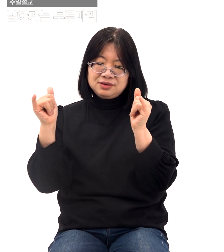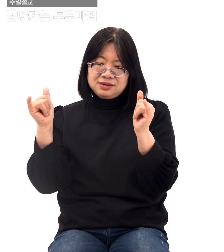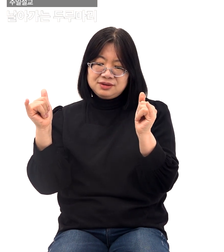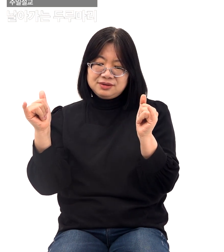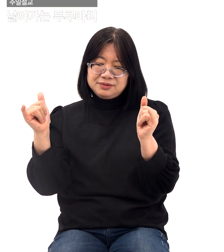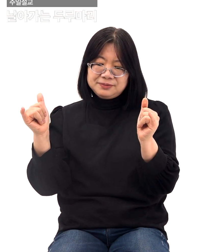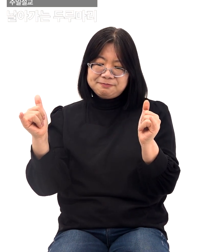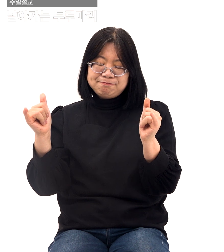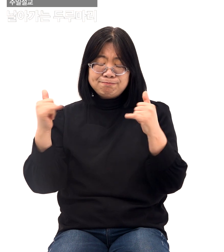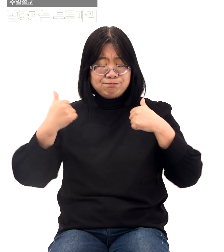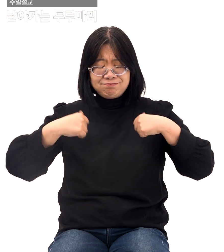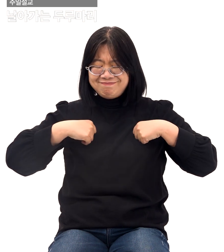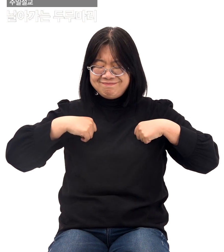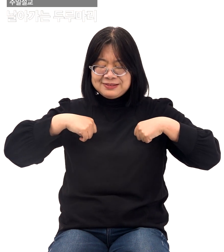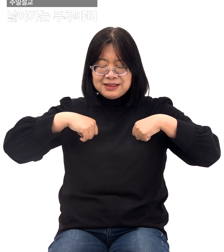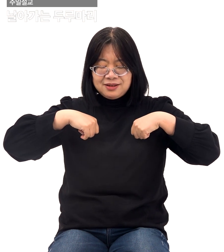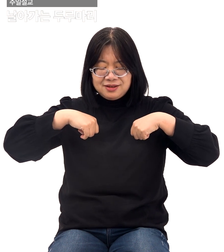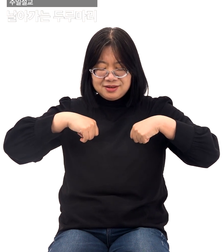백성을 포기